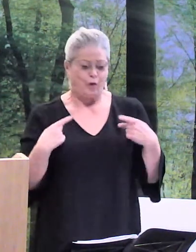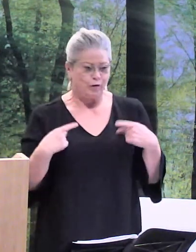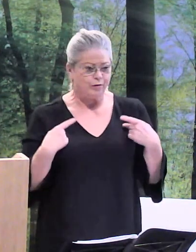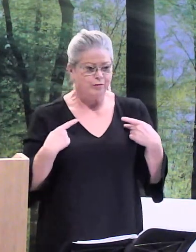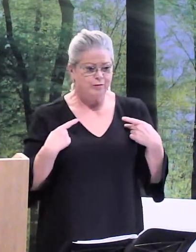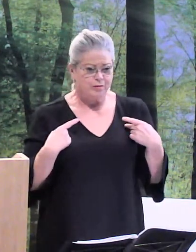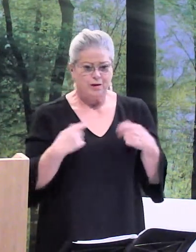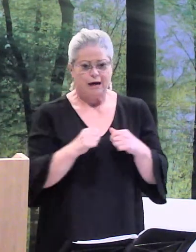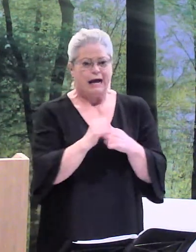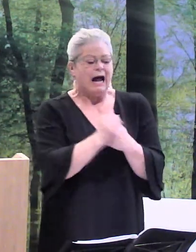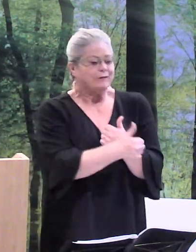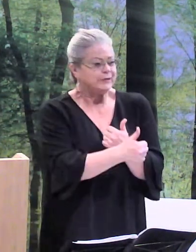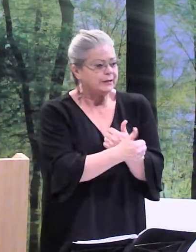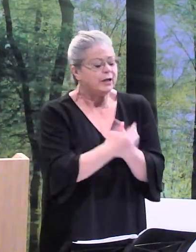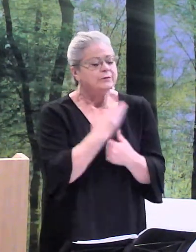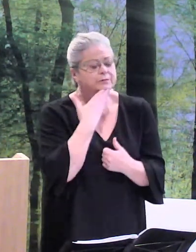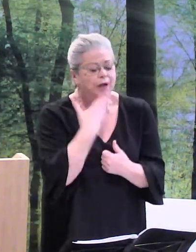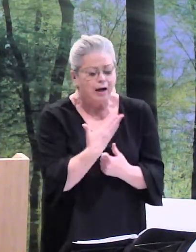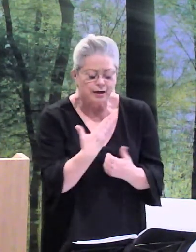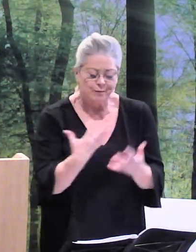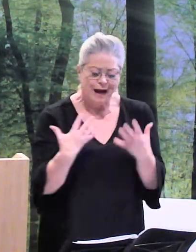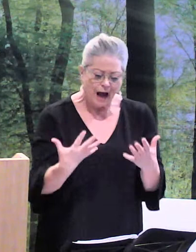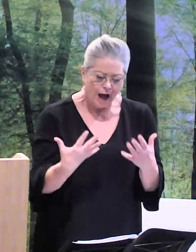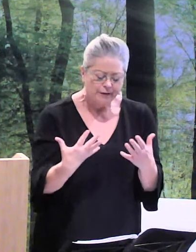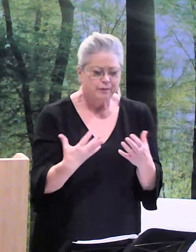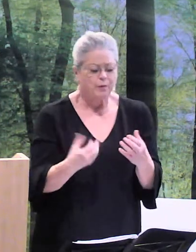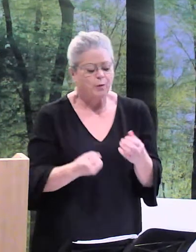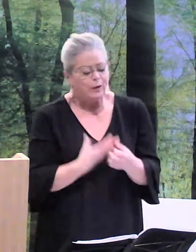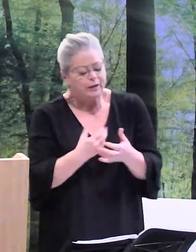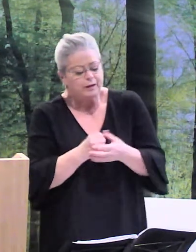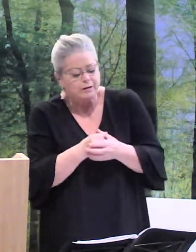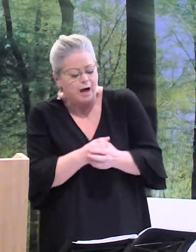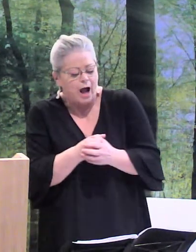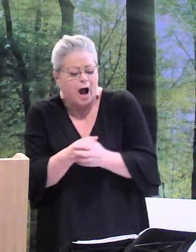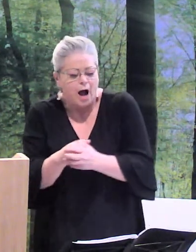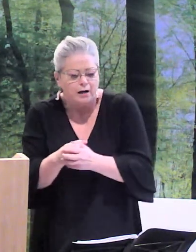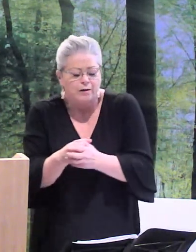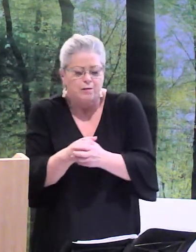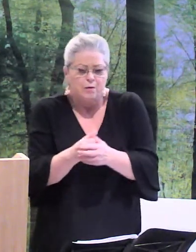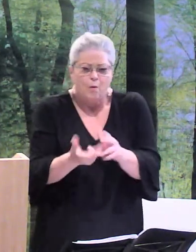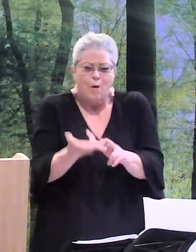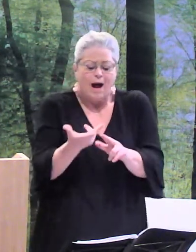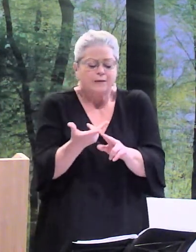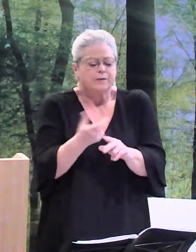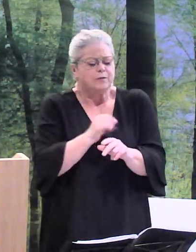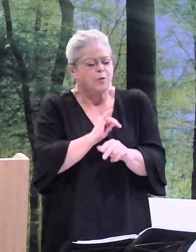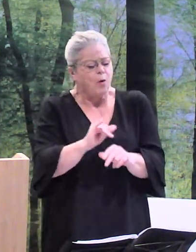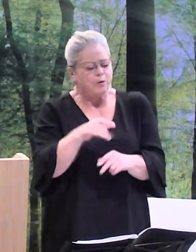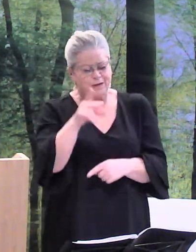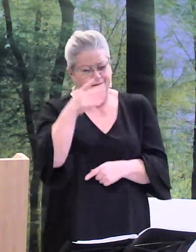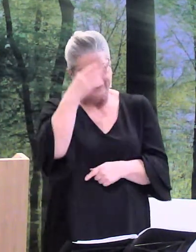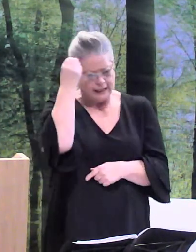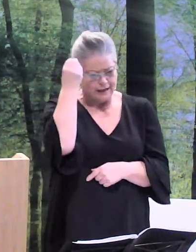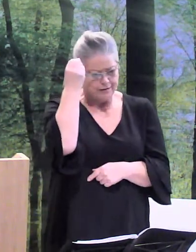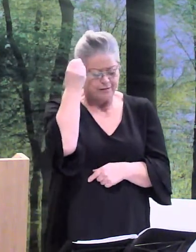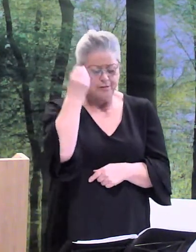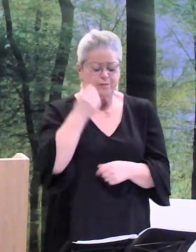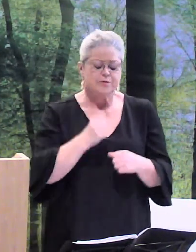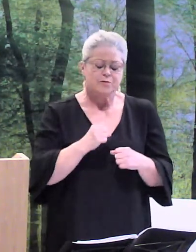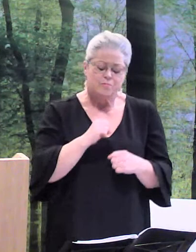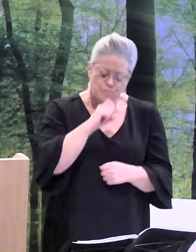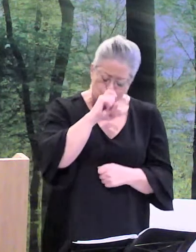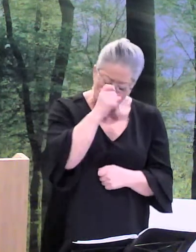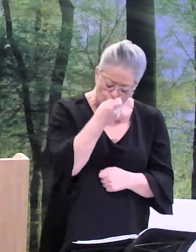Afscheid nemen is met dankbare handen weermoedig weerdragen al wat het waard is om nooit te vergeten, is